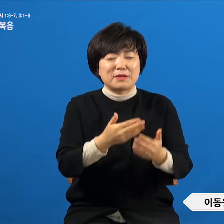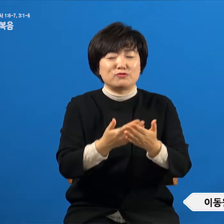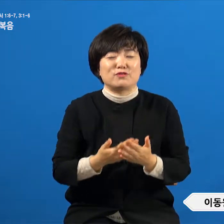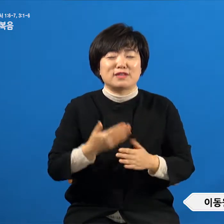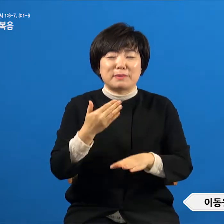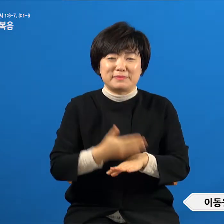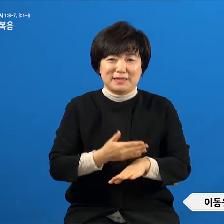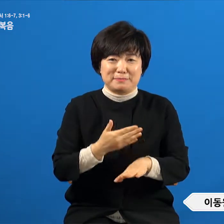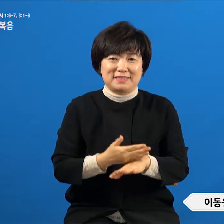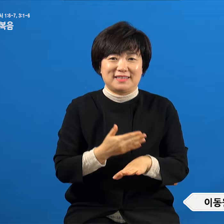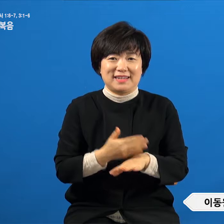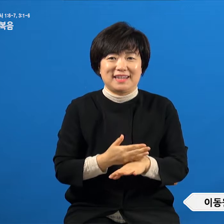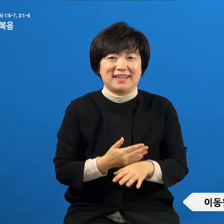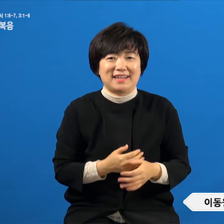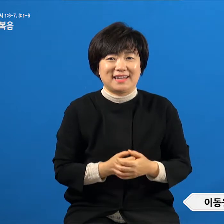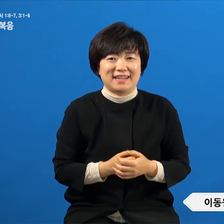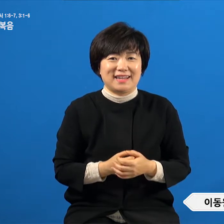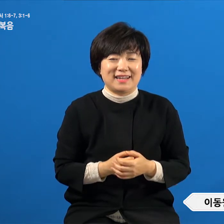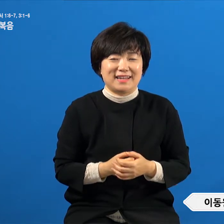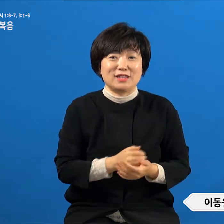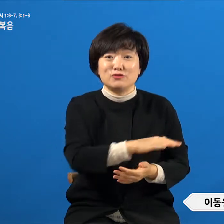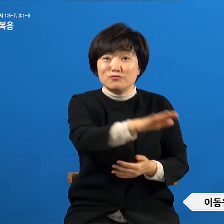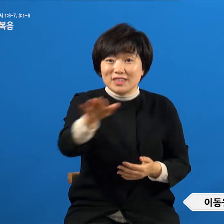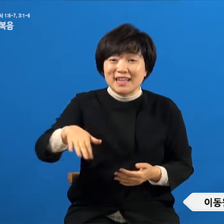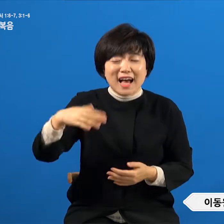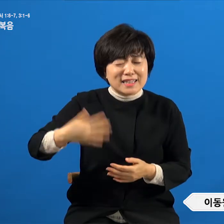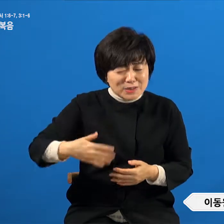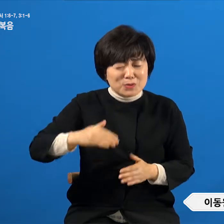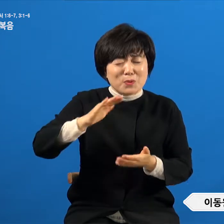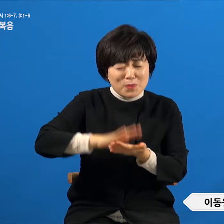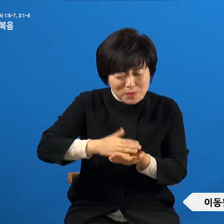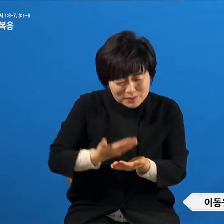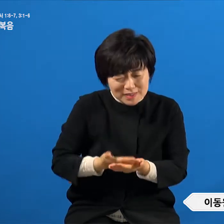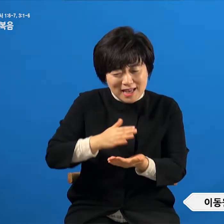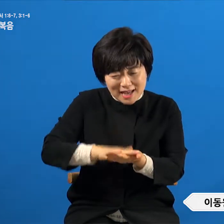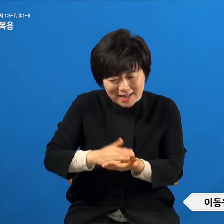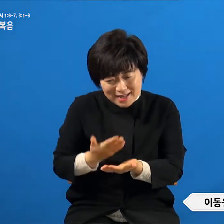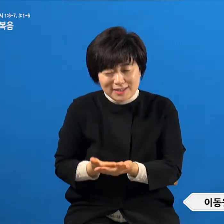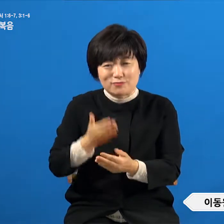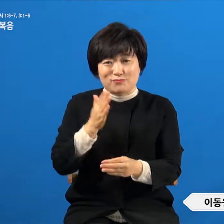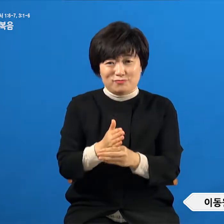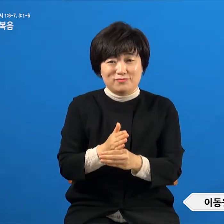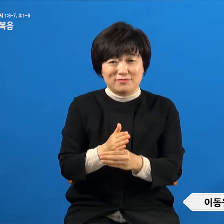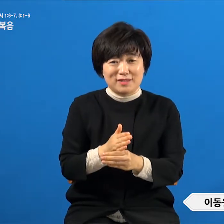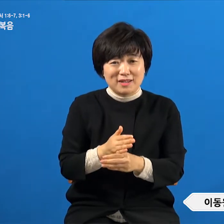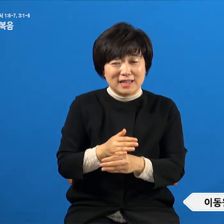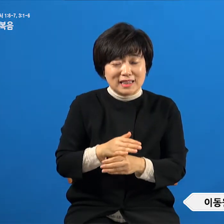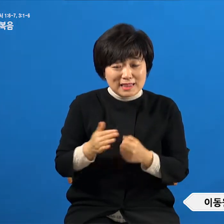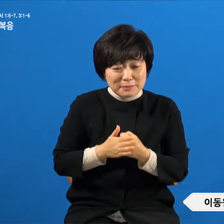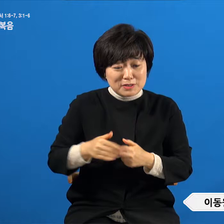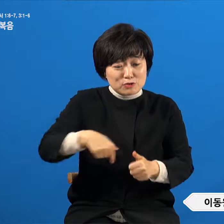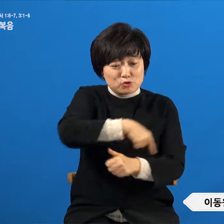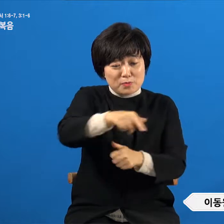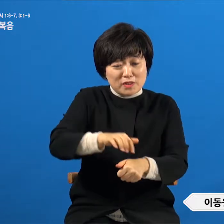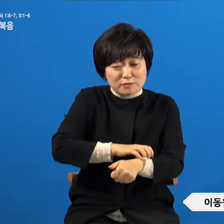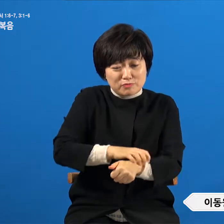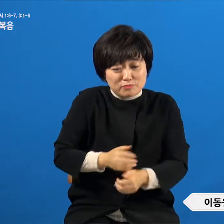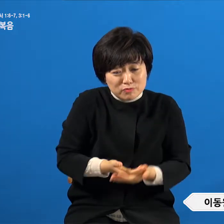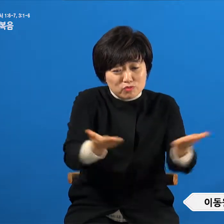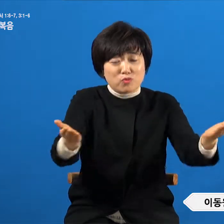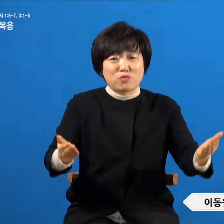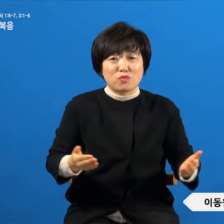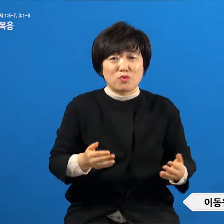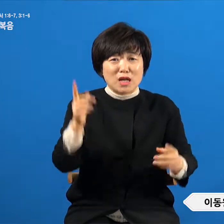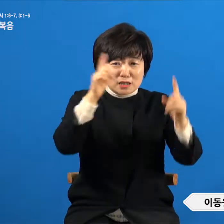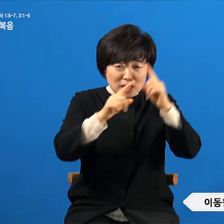참아주셔서 감사합니다. 우리는 아직도 공사 중입니다. 그래서 우리는 불편을 끼치면서 살아갑니다.